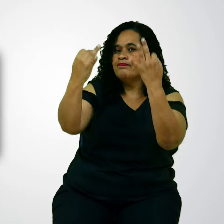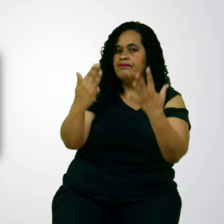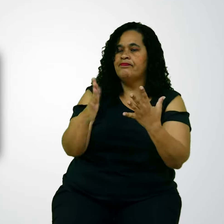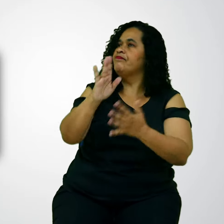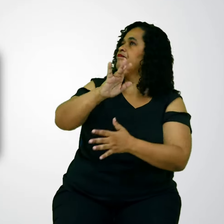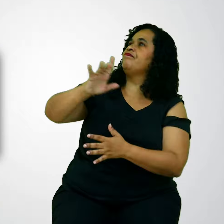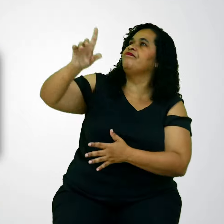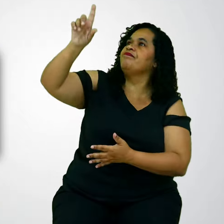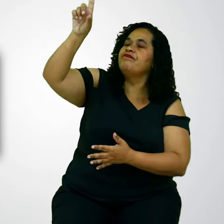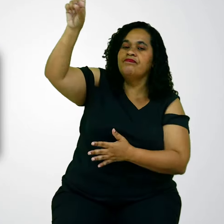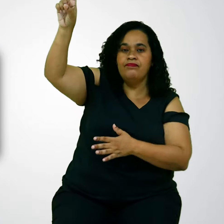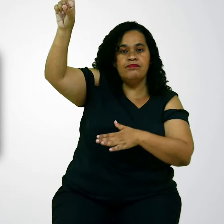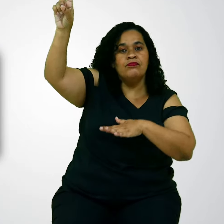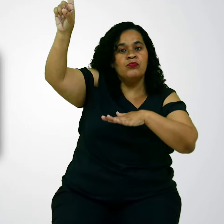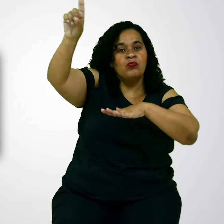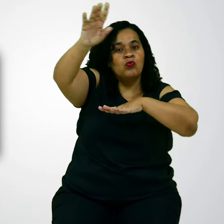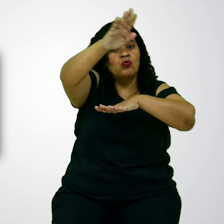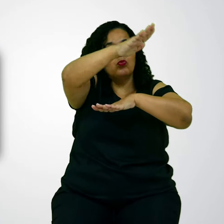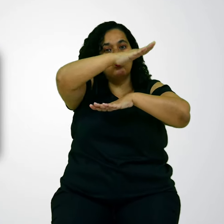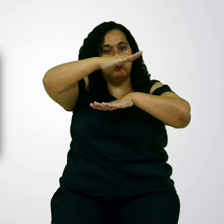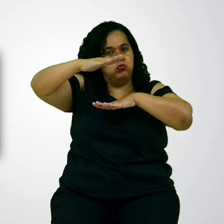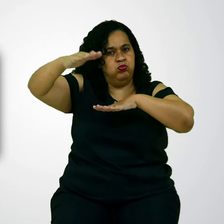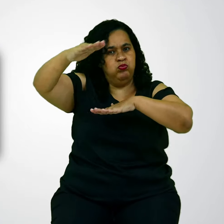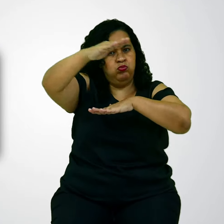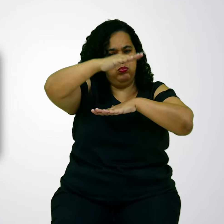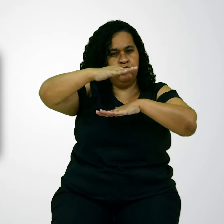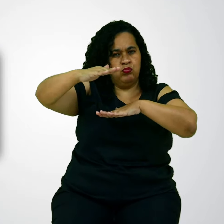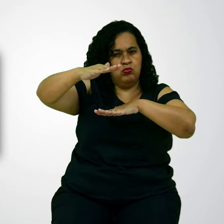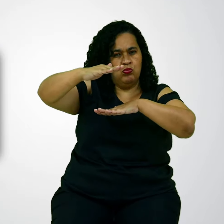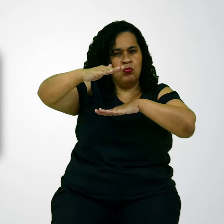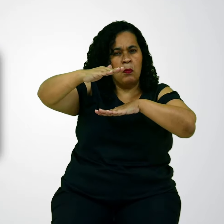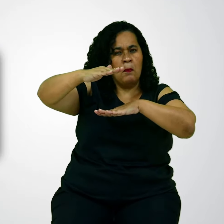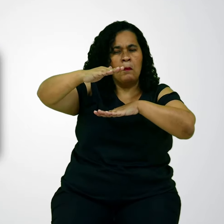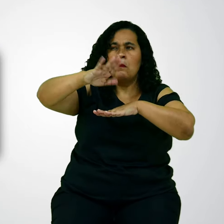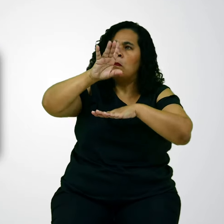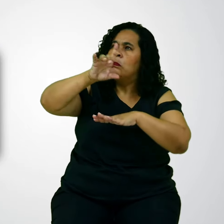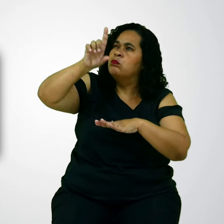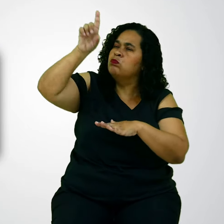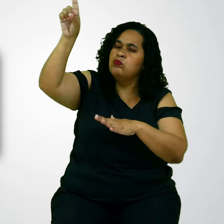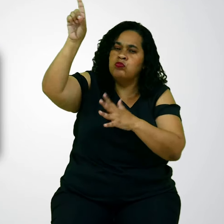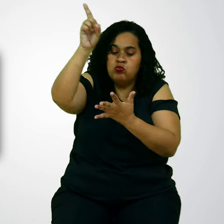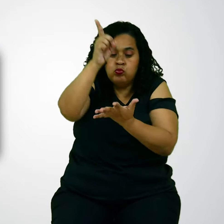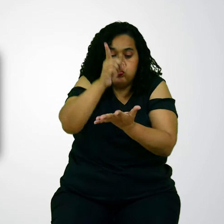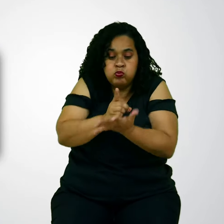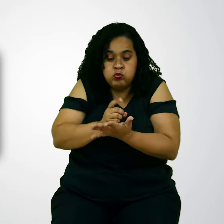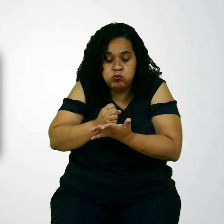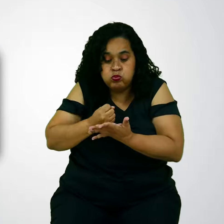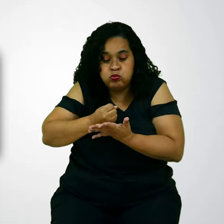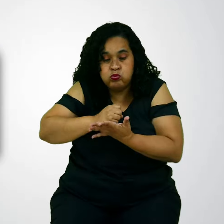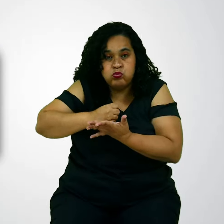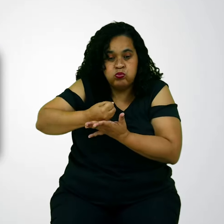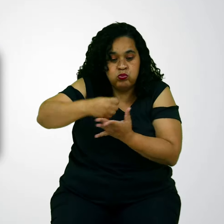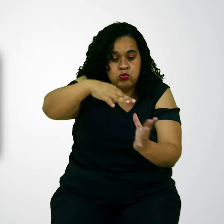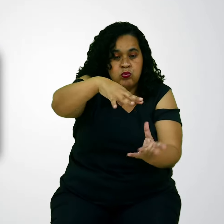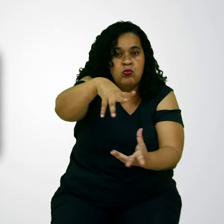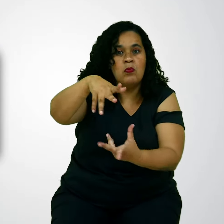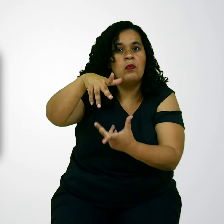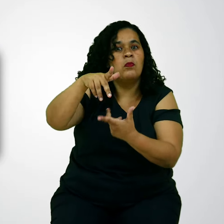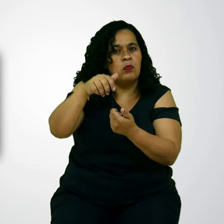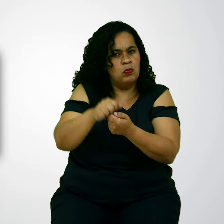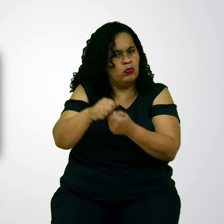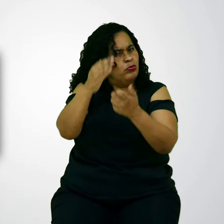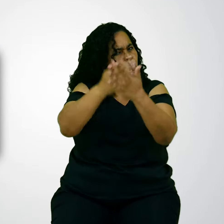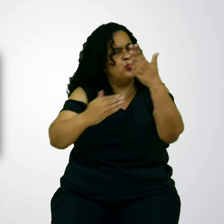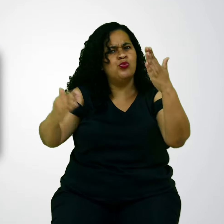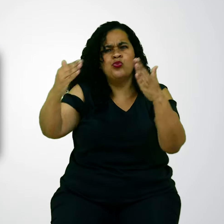esse governo de Deus, ele é administrado pela Trindade, a extensão deste